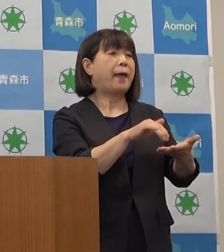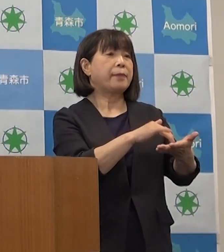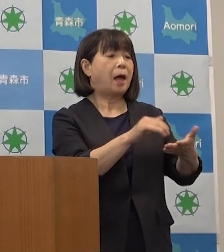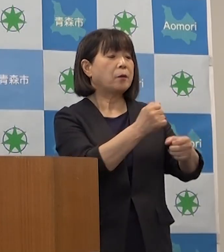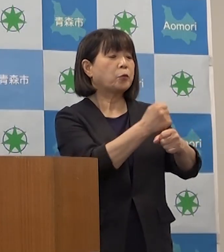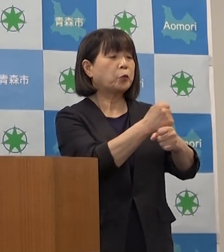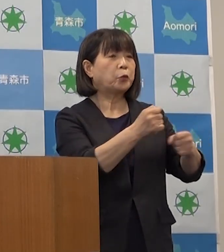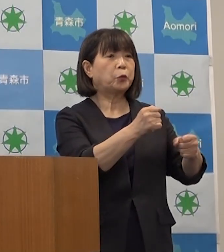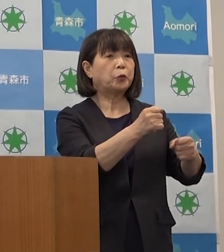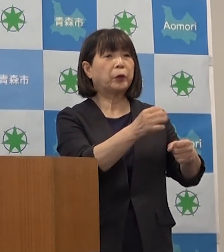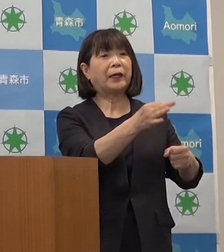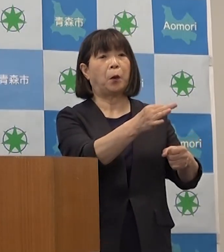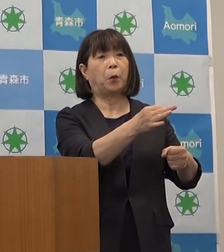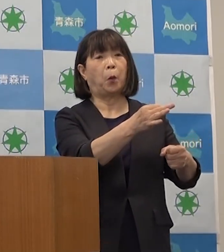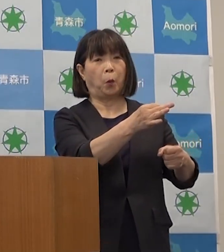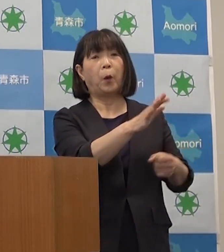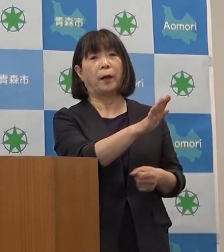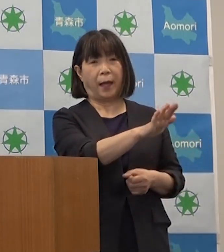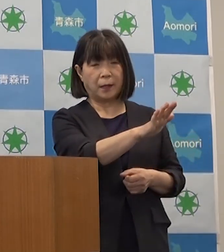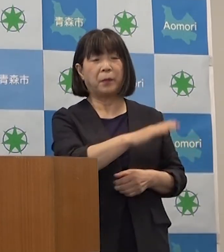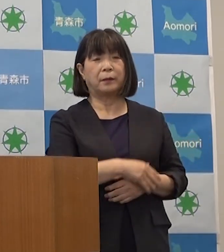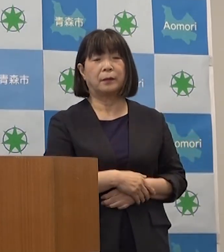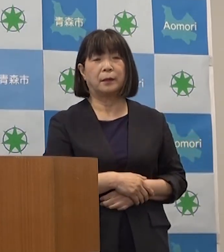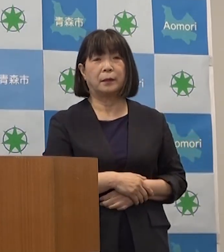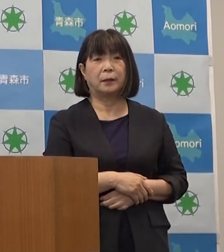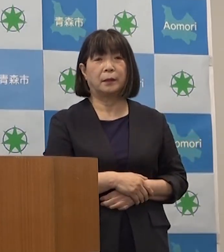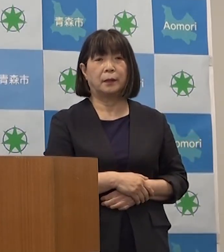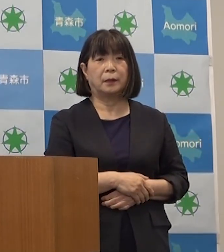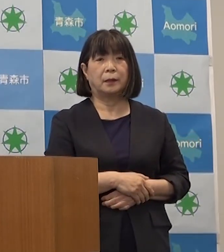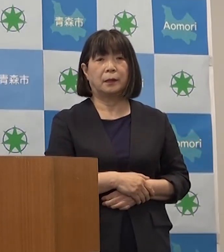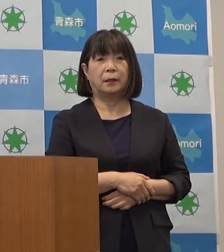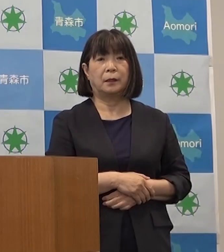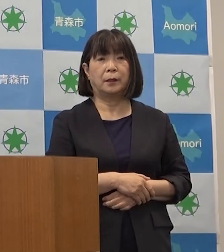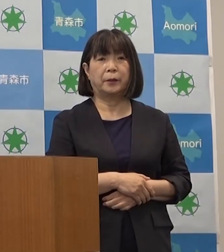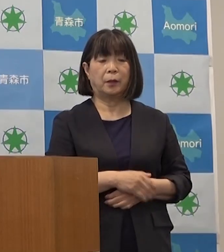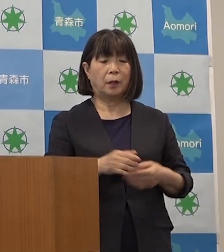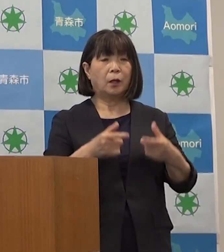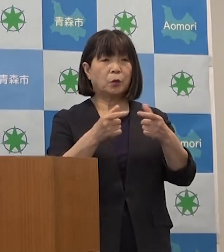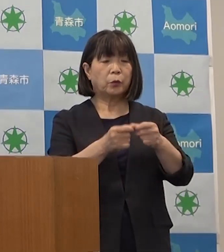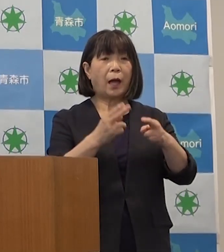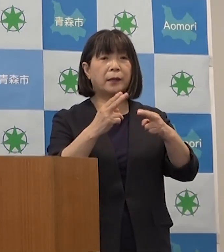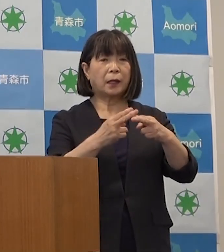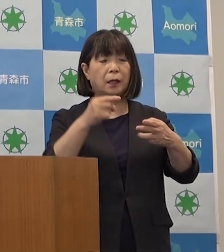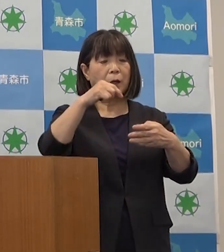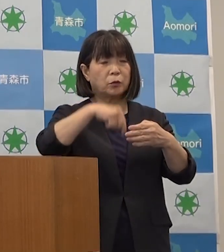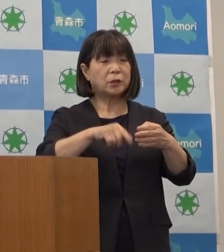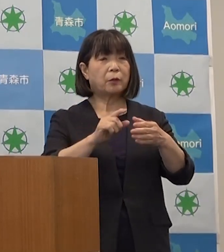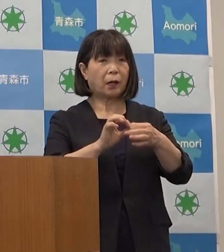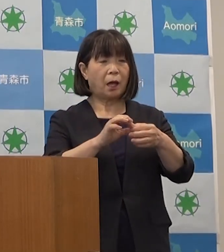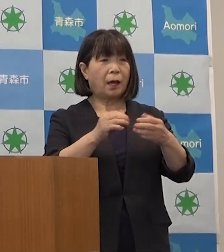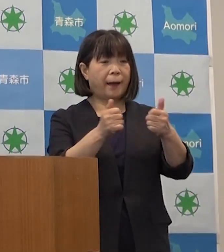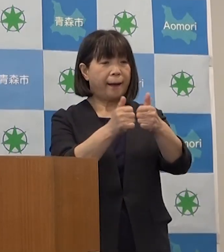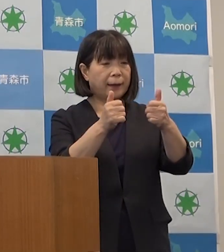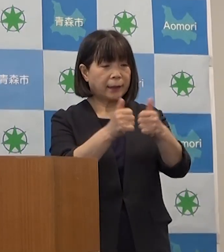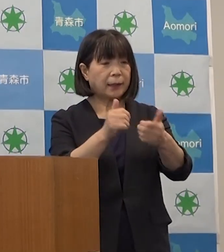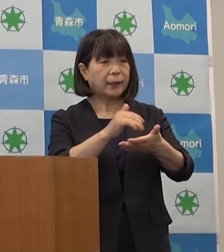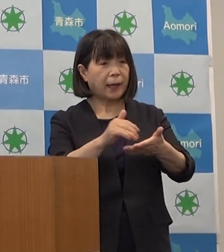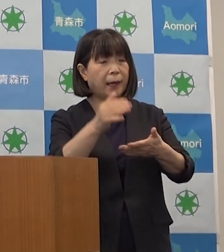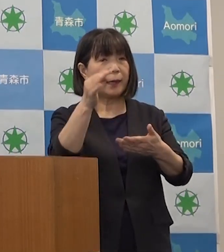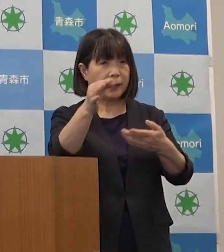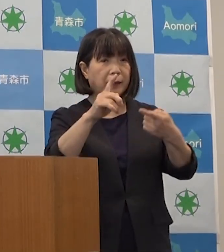成経費などになっています。で、具体的な内訳としては会議開催経費